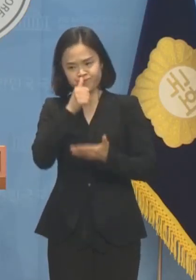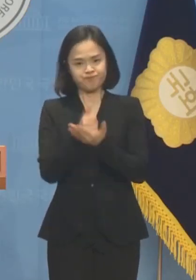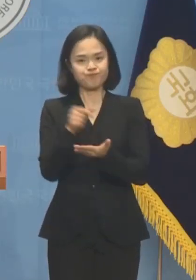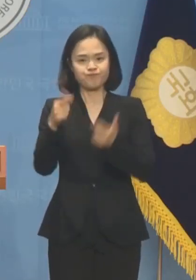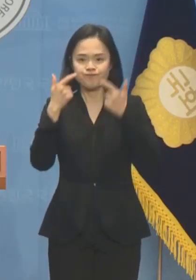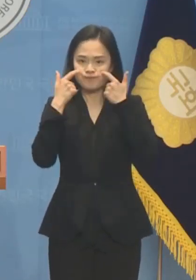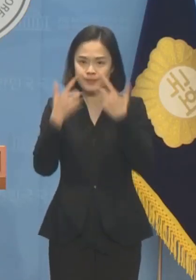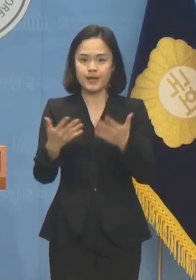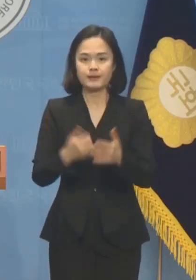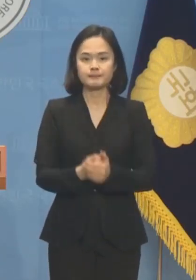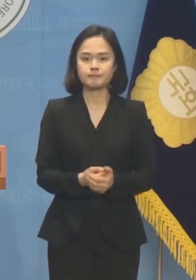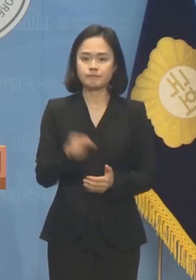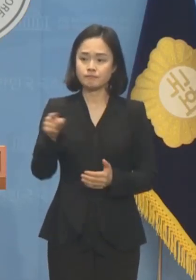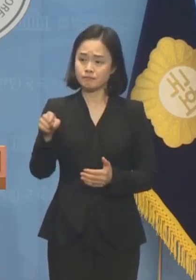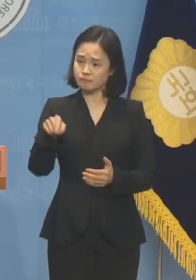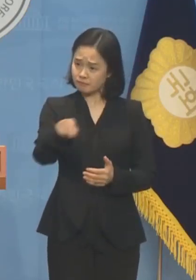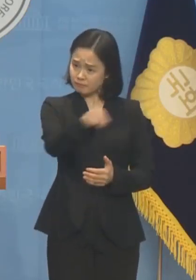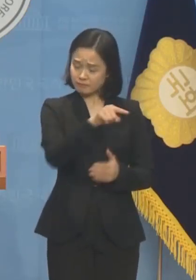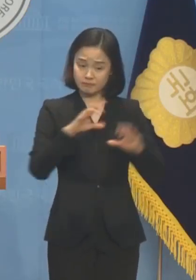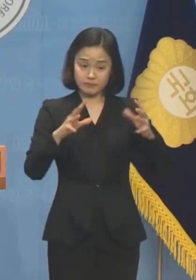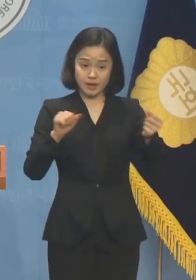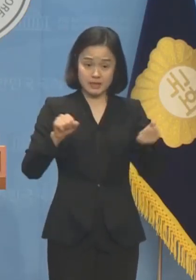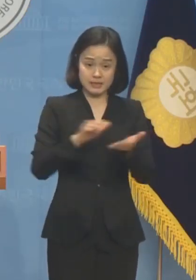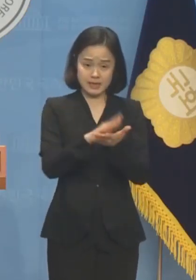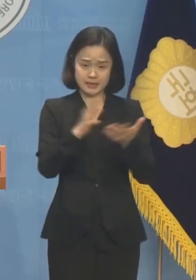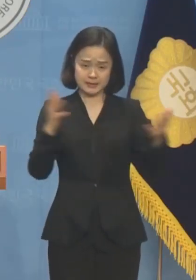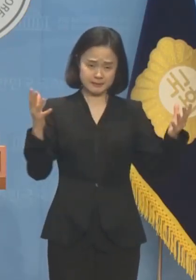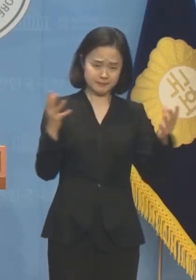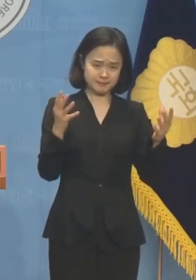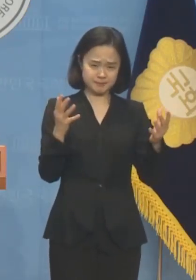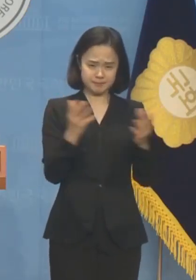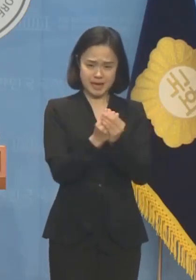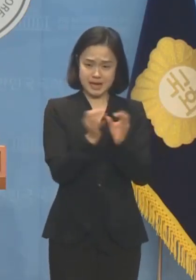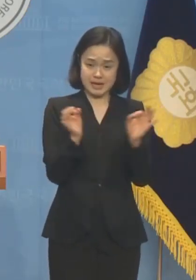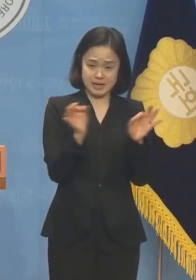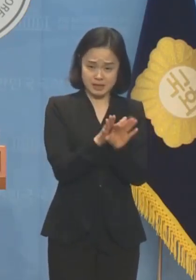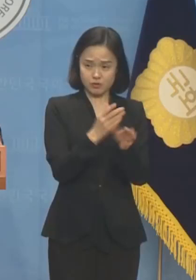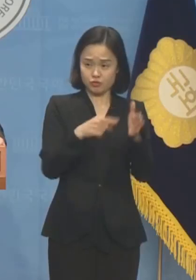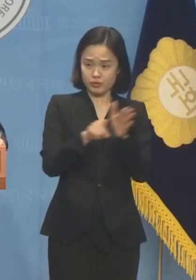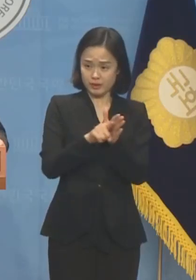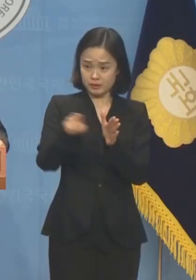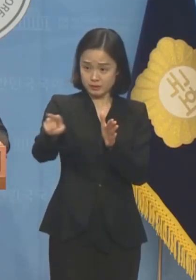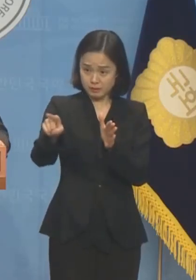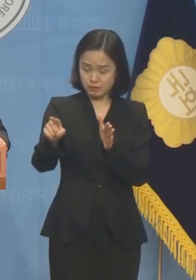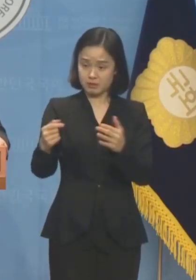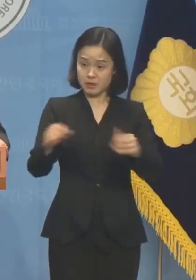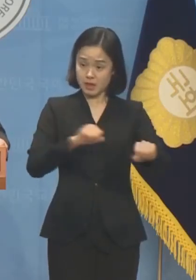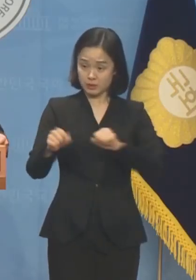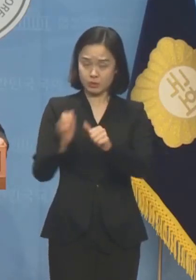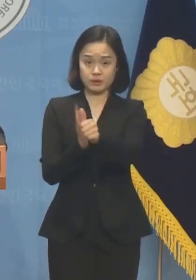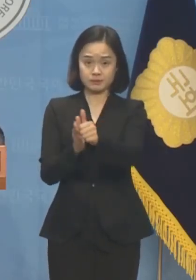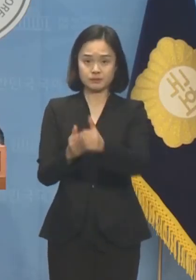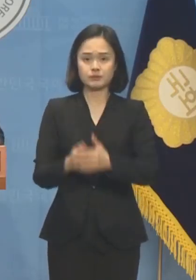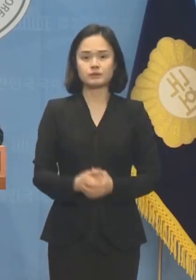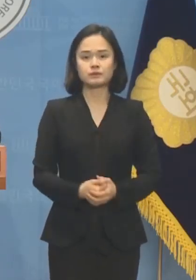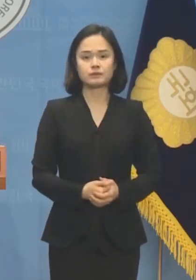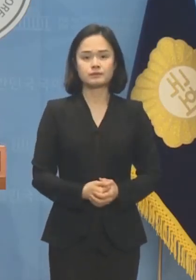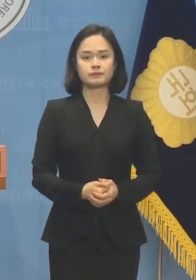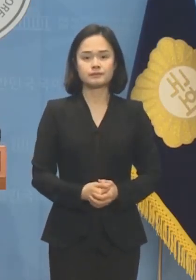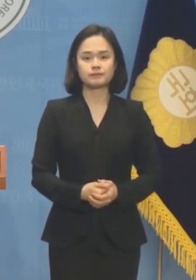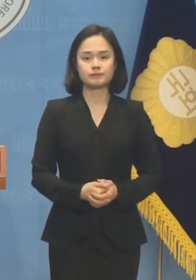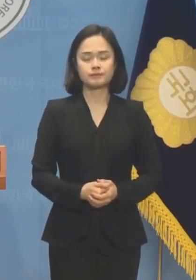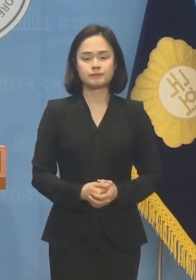단호히 조치하고 내란 종식에 힘을 보태기 바랍니다. 예, 다음입니다.